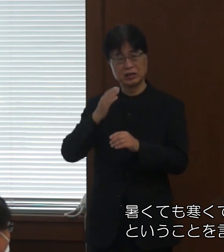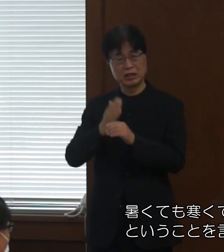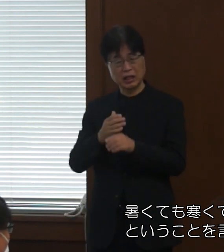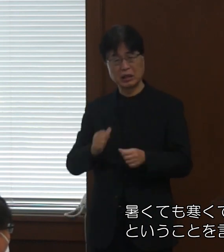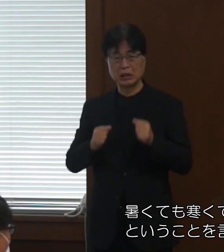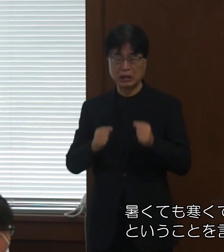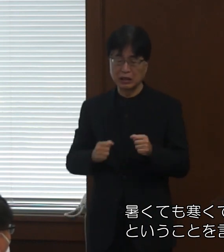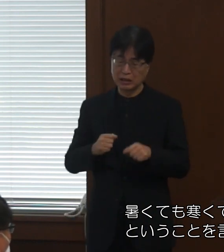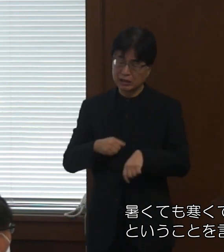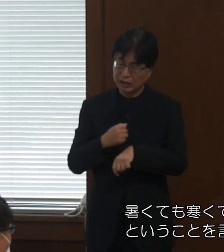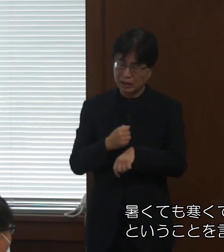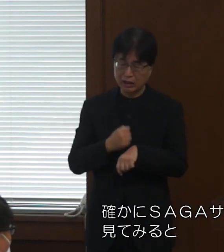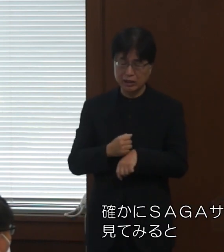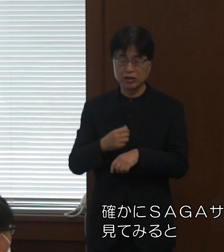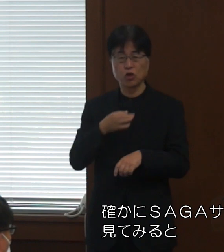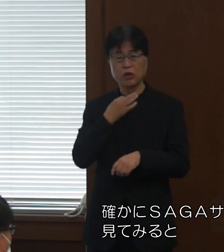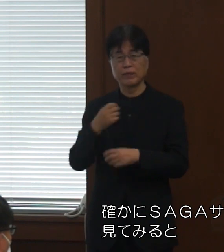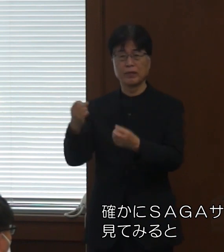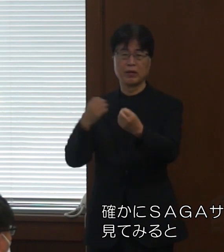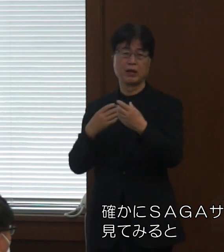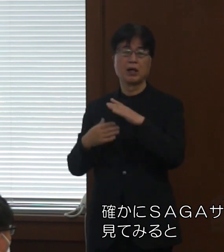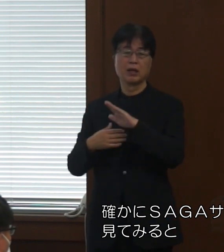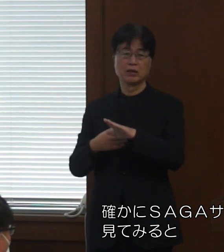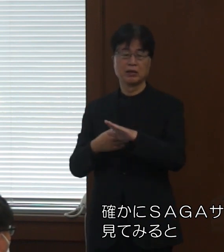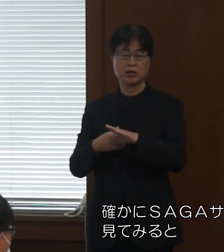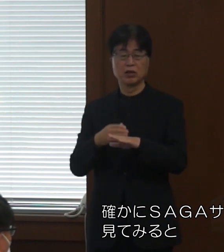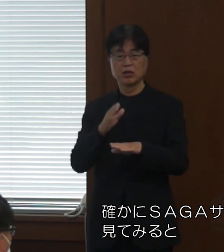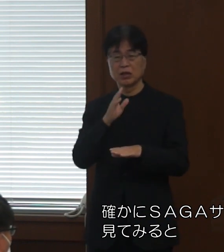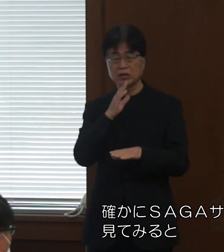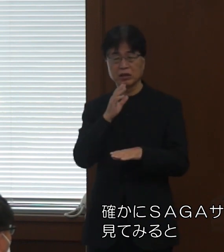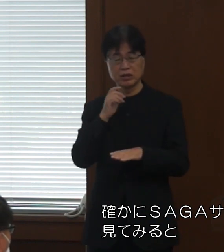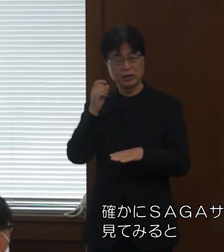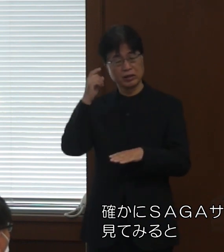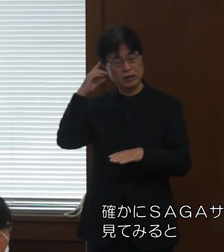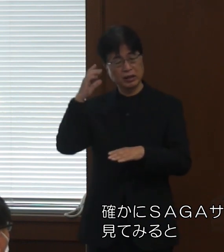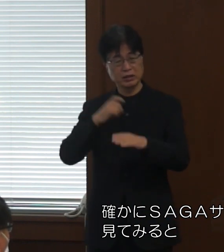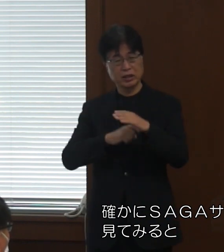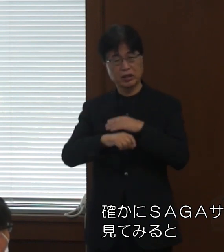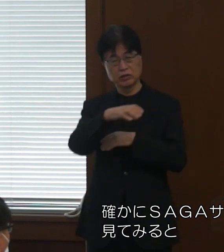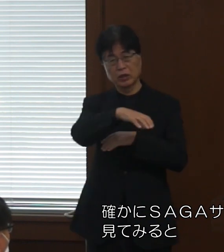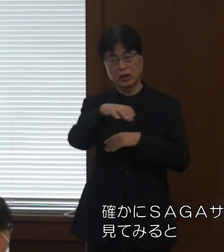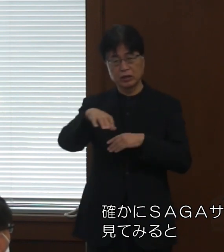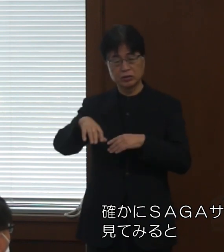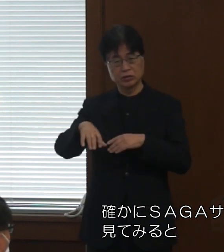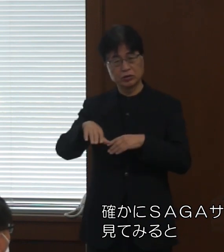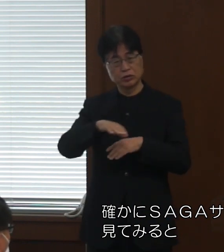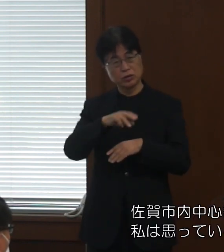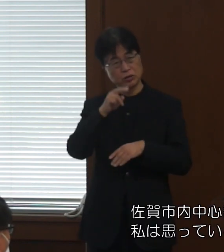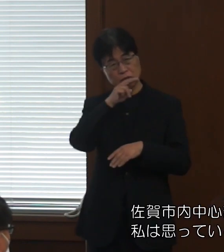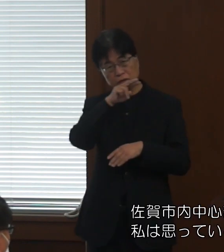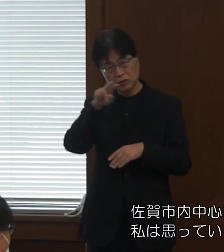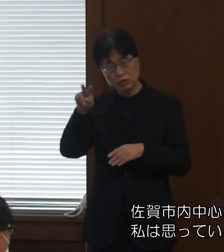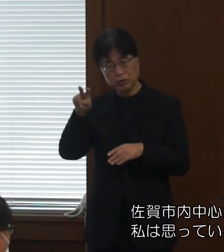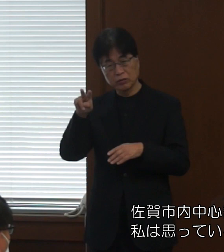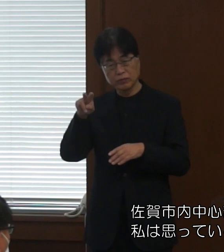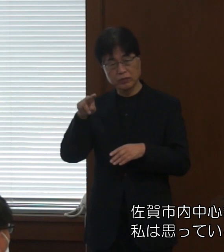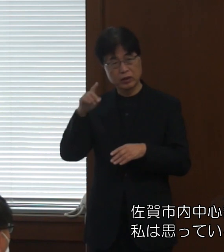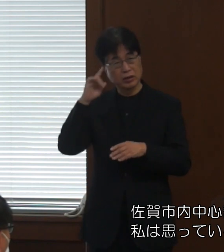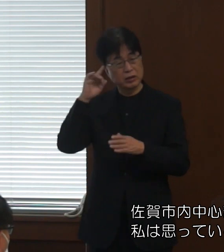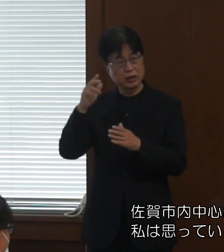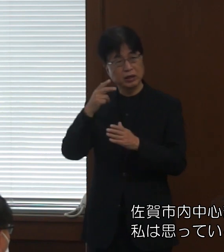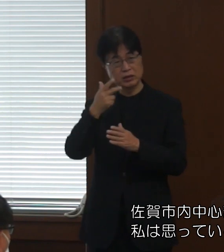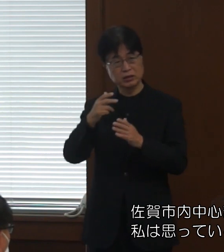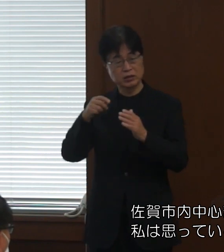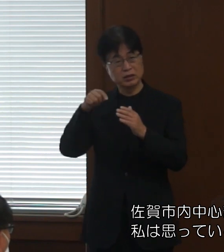ことを言っておられて確かにそのお釈迦さんライズパークのところを見てみるとですね佐賀市内